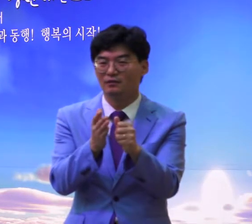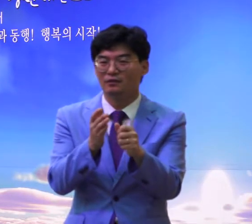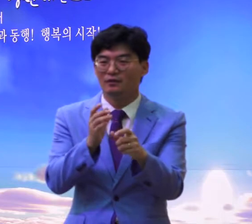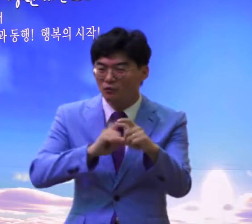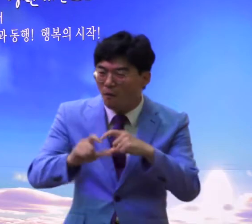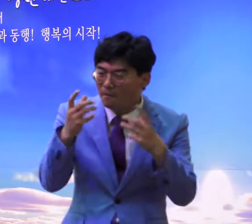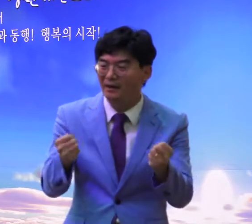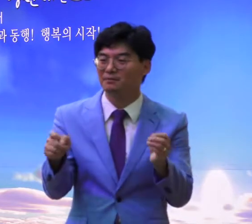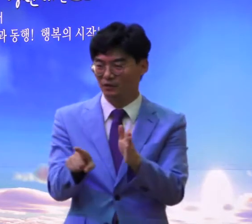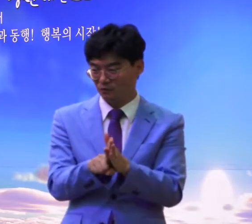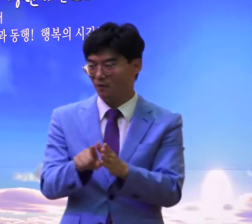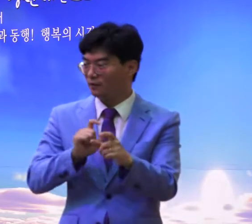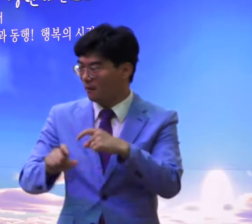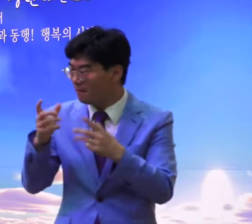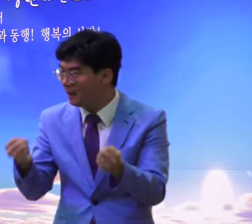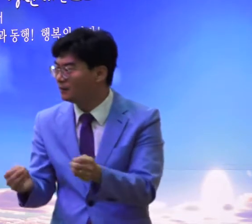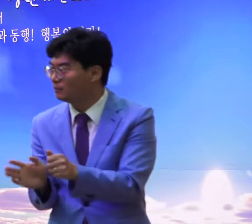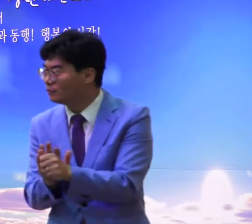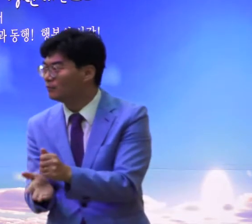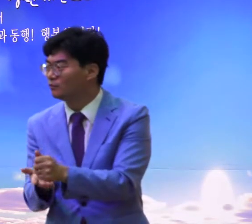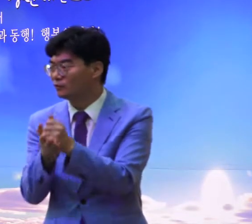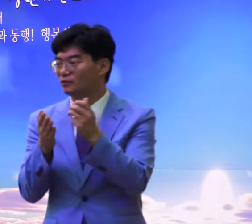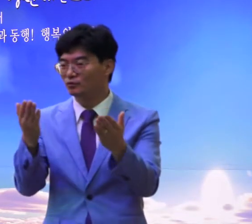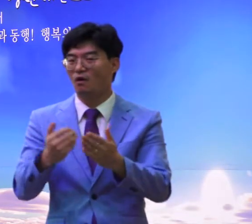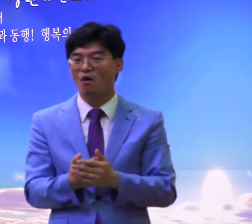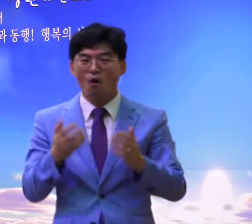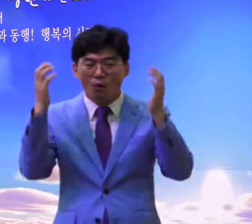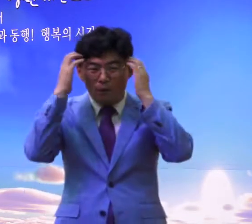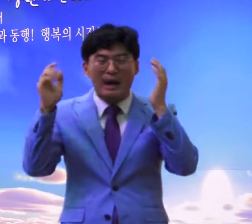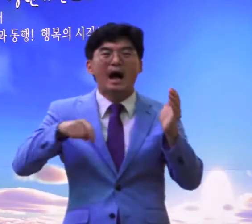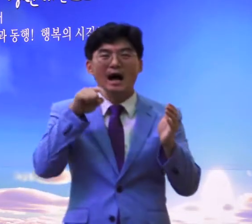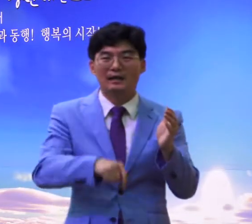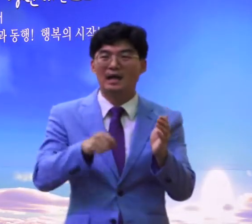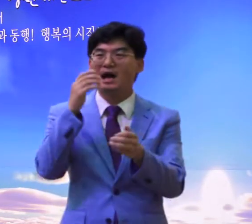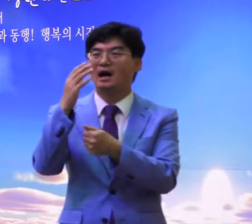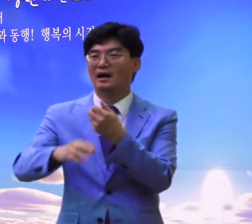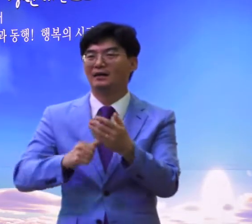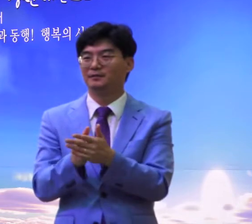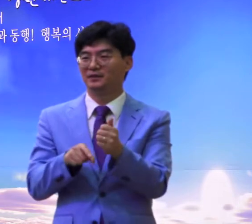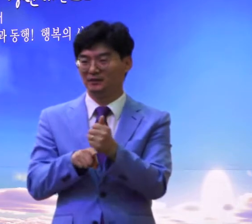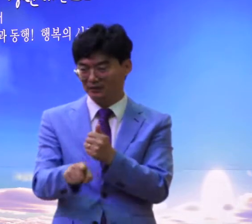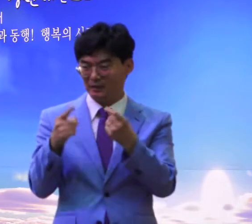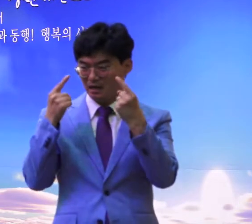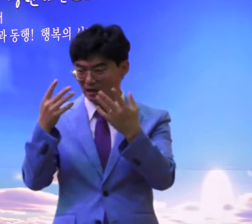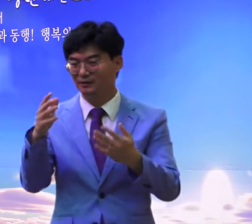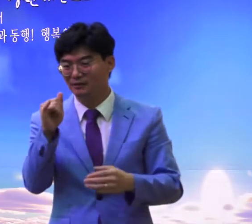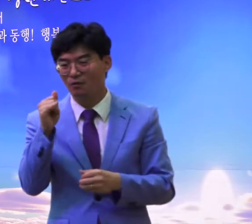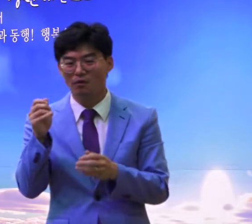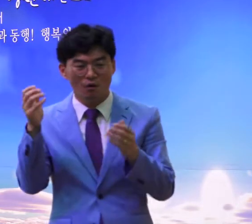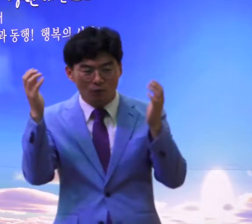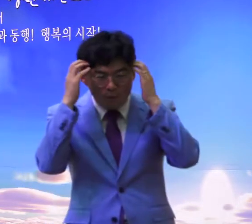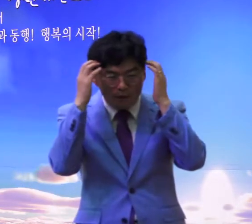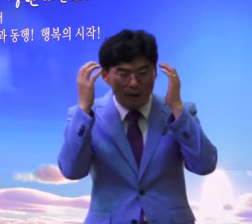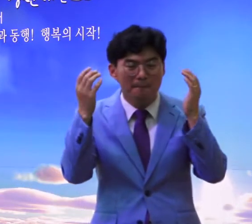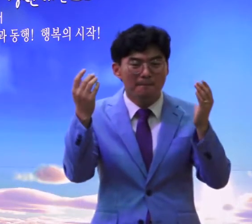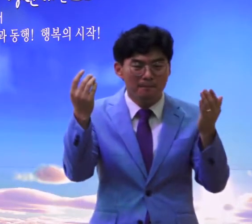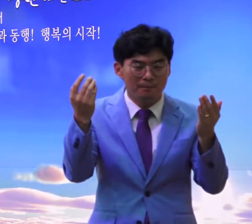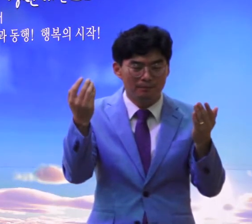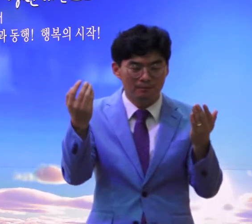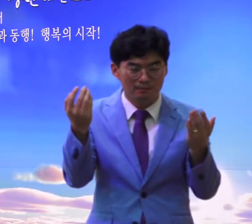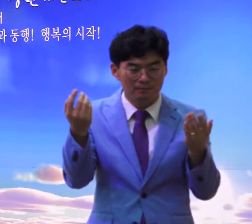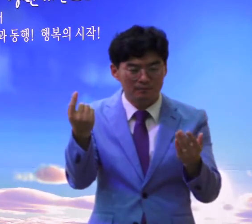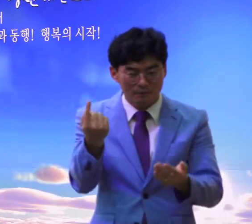속에 하나님의 뜻이 숨겨져 있다고 믿고 기도하고 하나님의 뜻을 끊임없이 찾습니다. 그래서